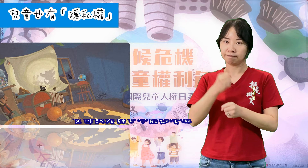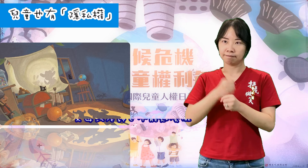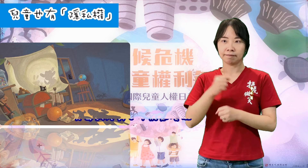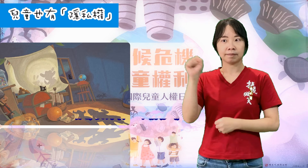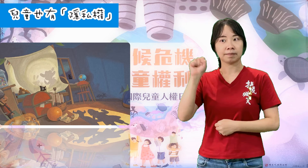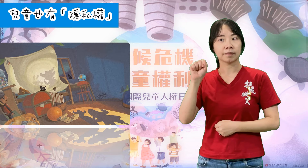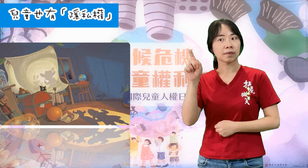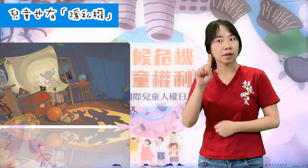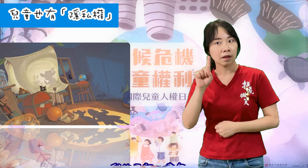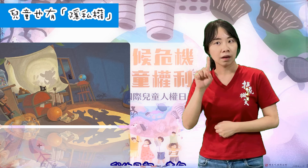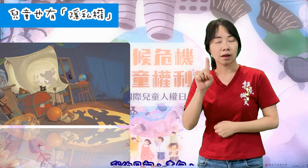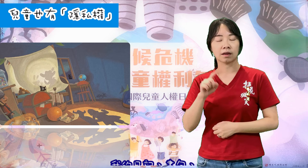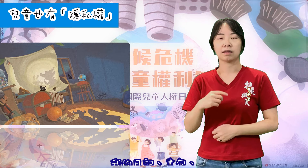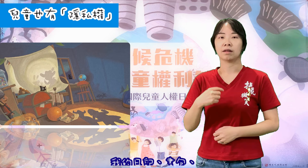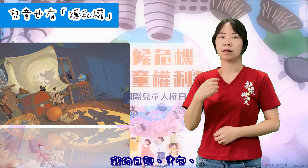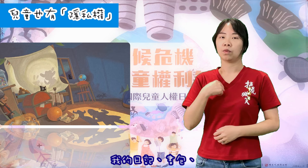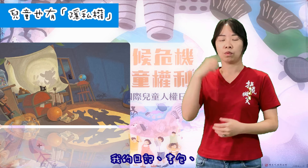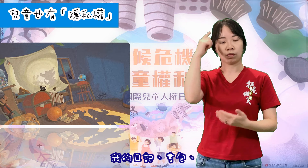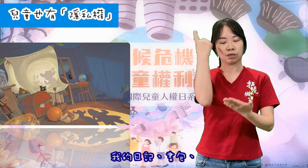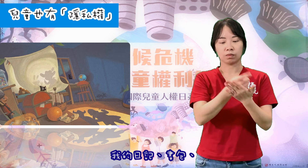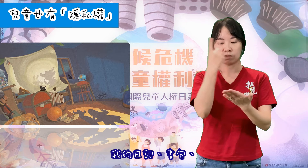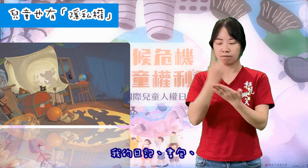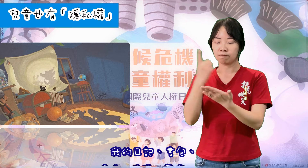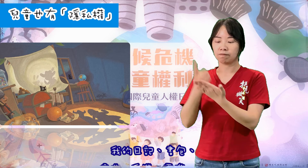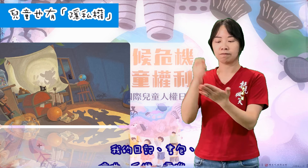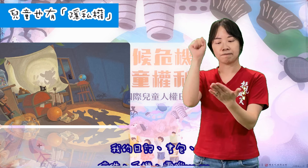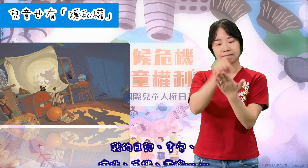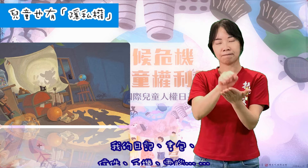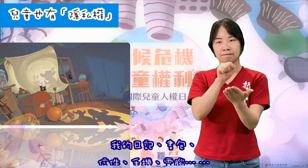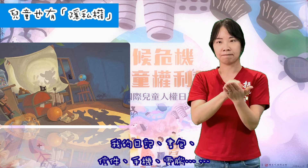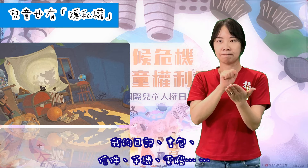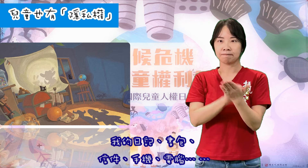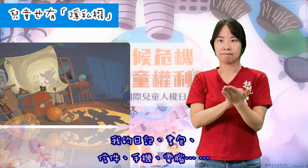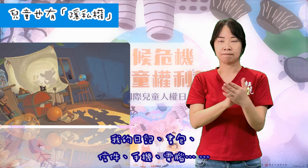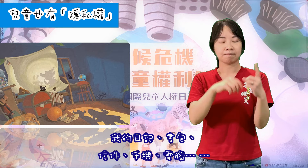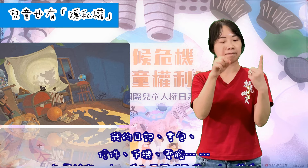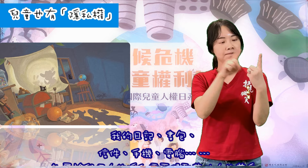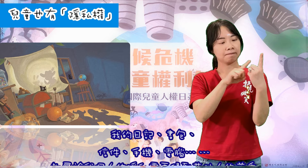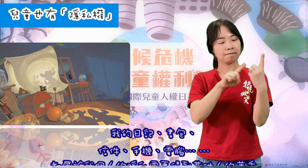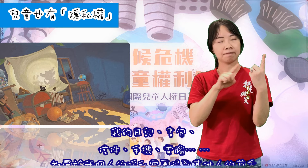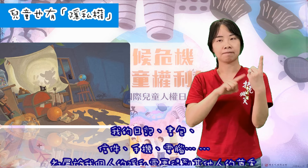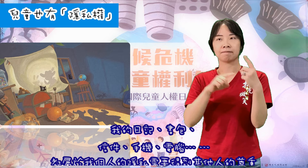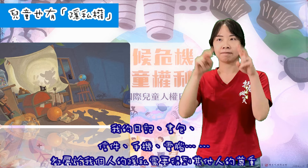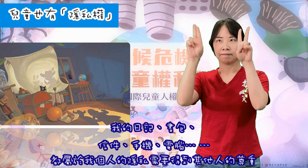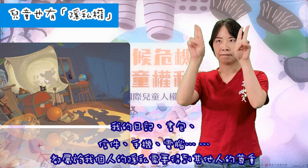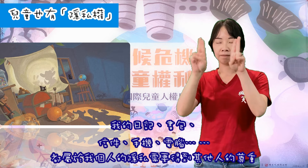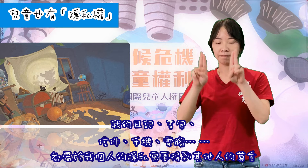记、书包、信件、手机、电